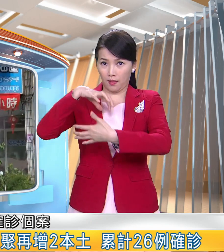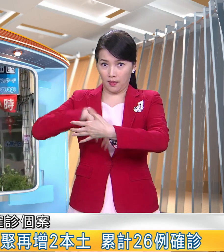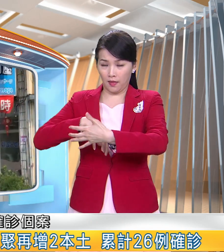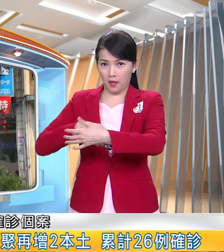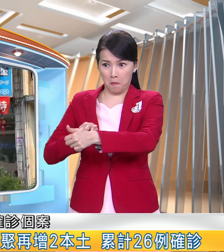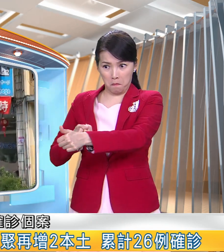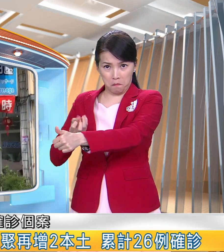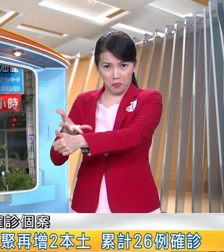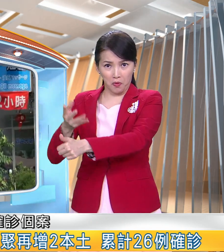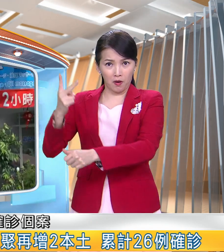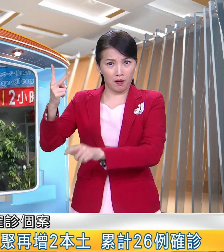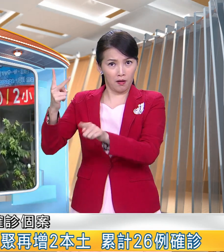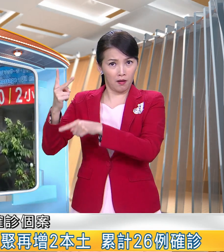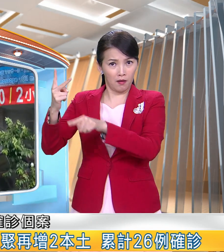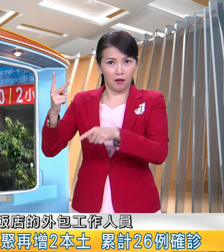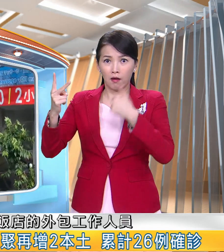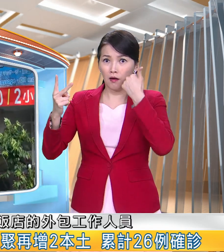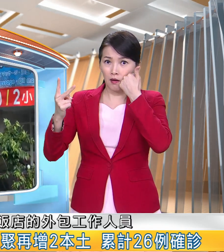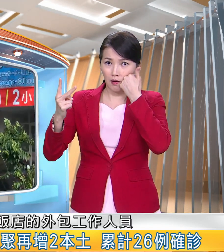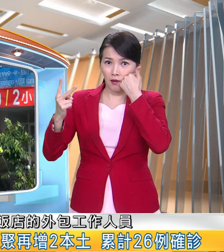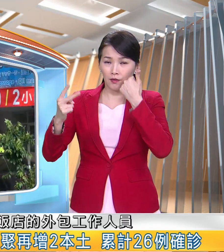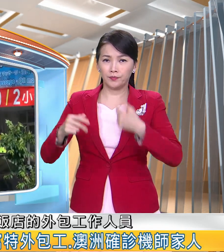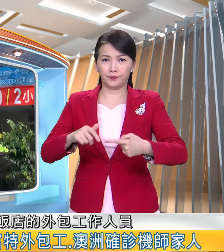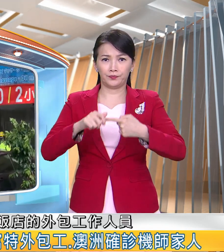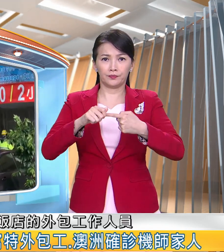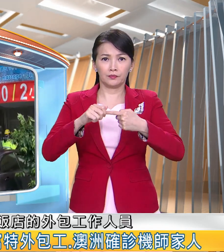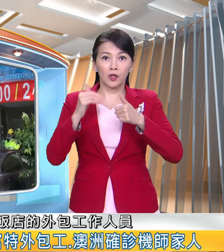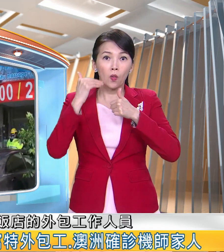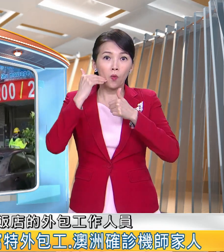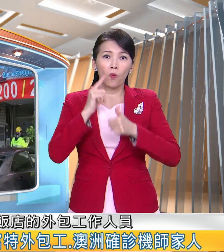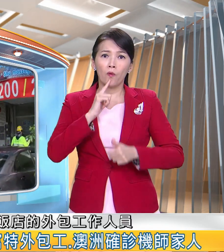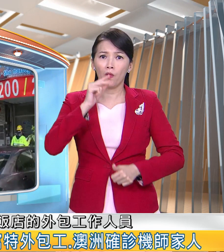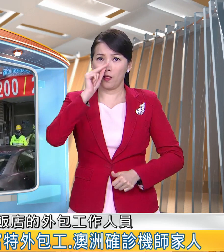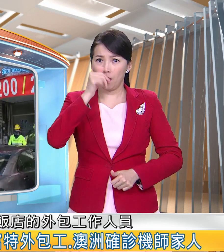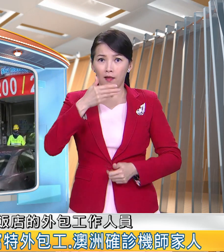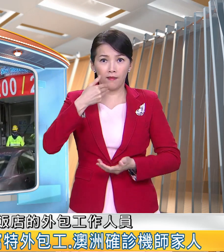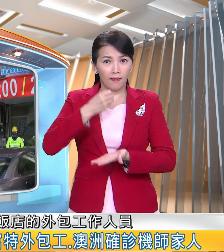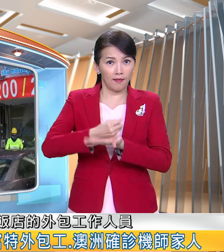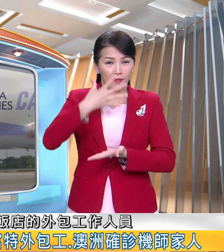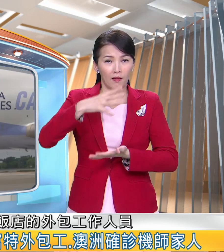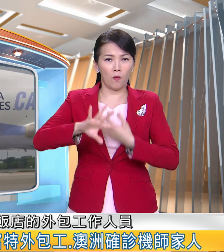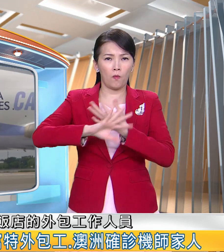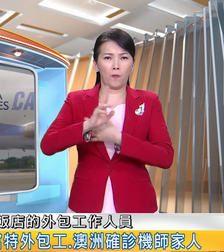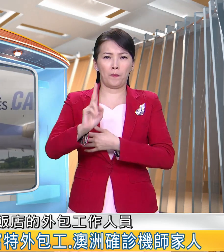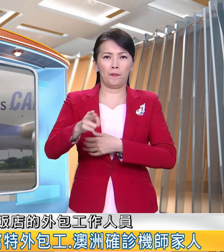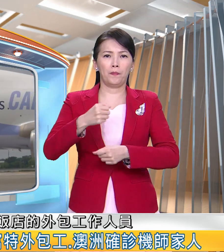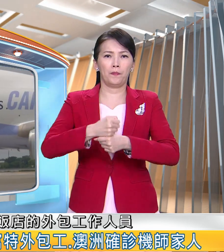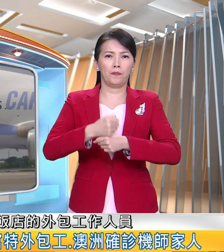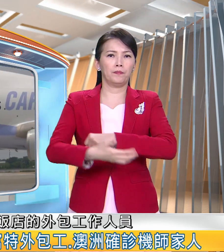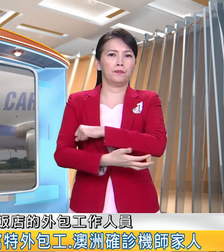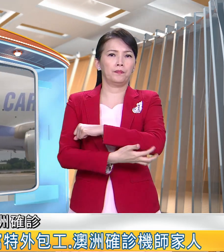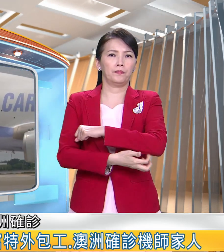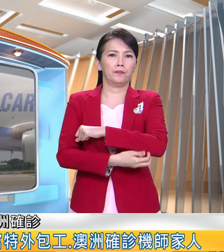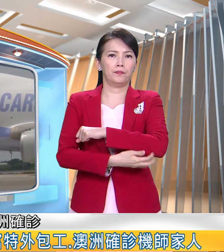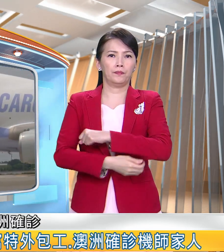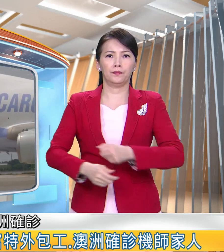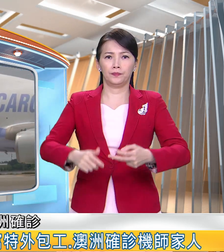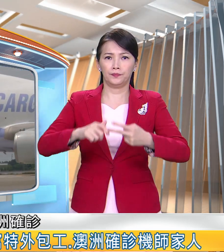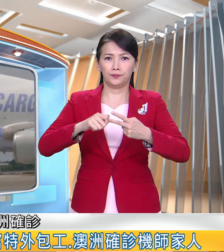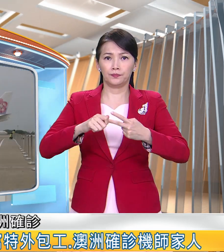案，分别是诺富特饭店的外包工作人员，以及日前在澳洲确